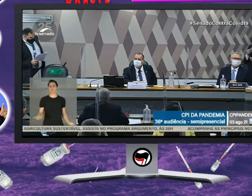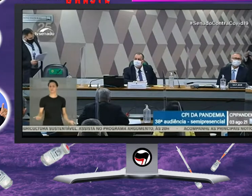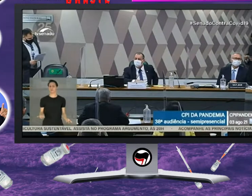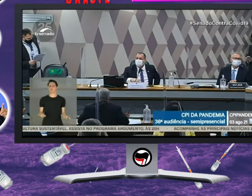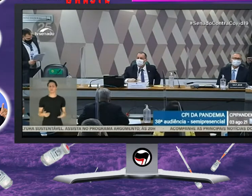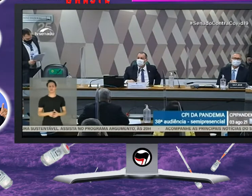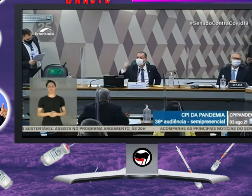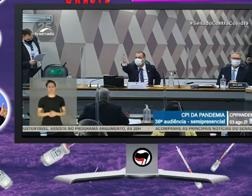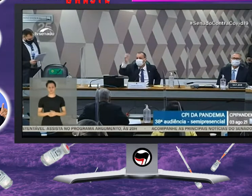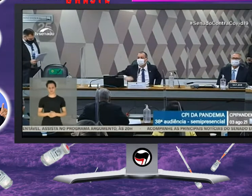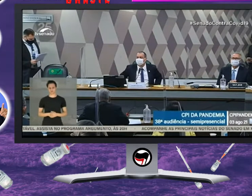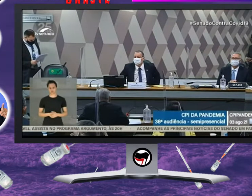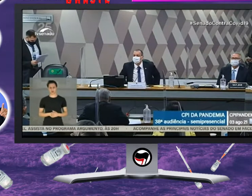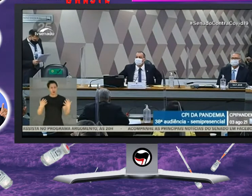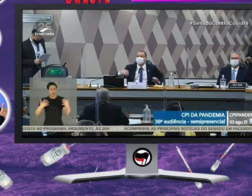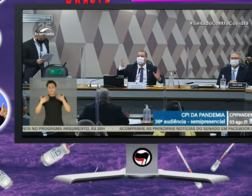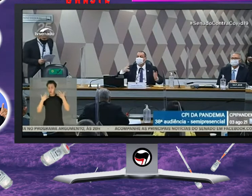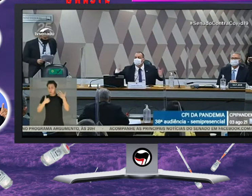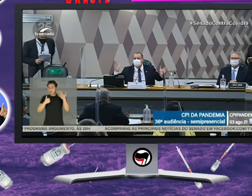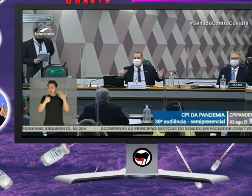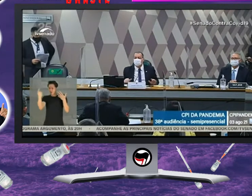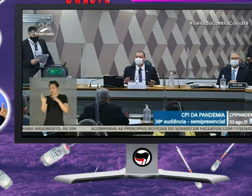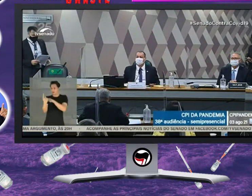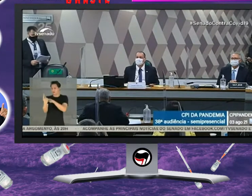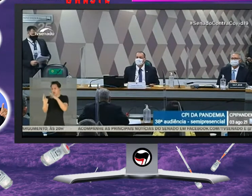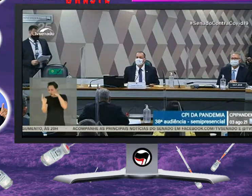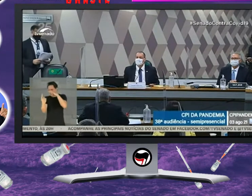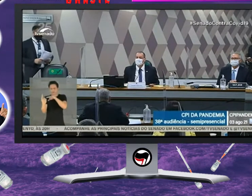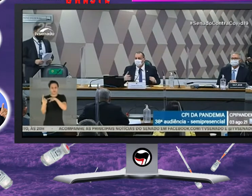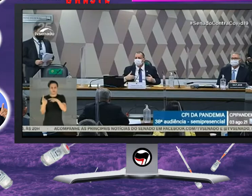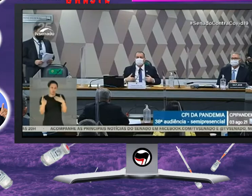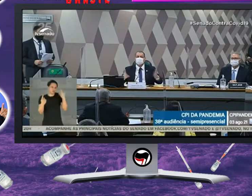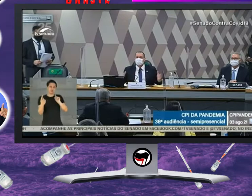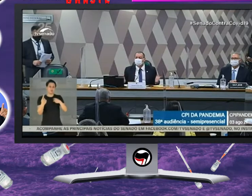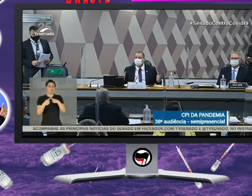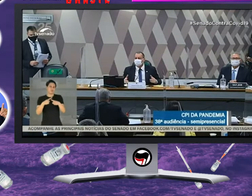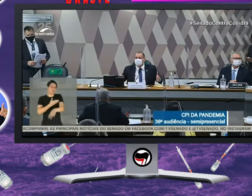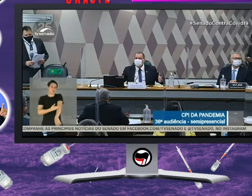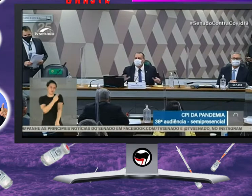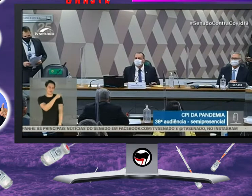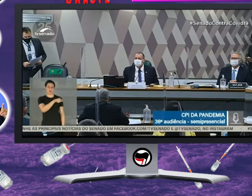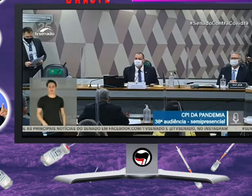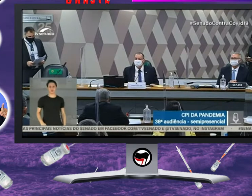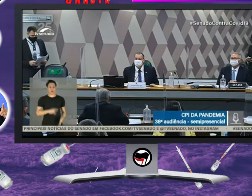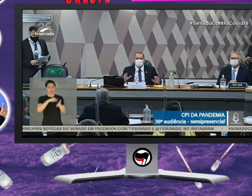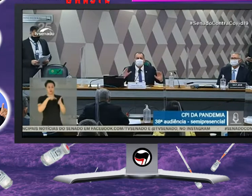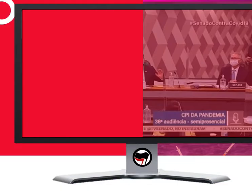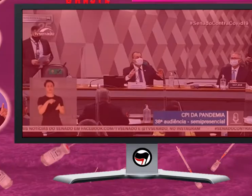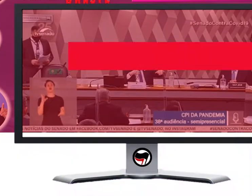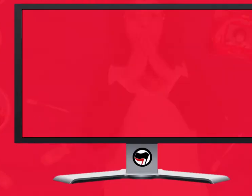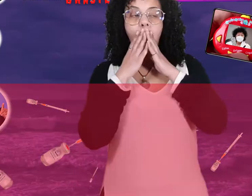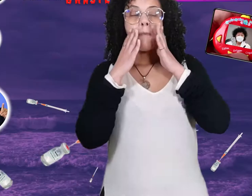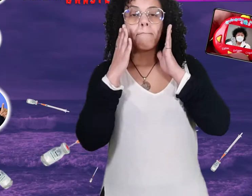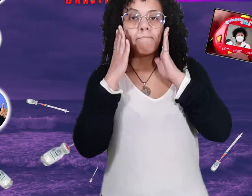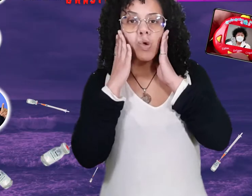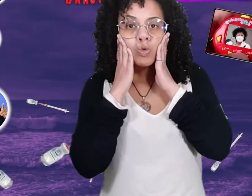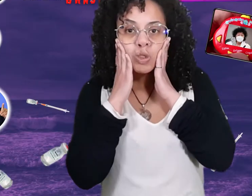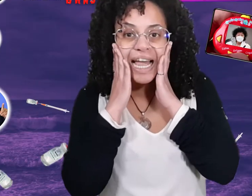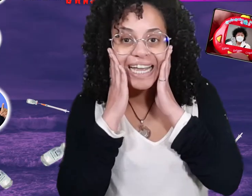E não me espanta que Vossa Excelência está sendo investigado. É lógico que aquele documento que vazou é da BIM. Mas olha, pode vir. Puta